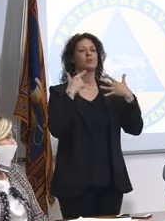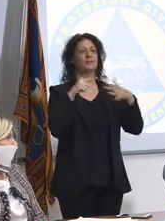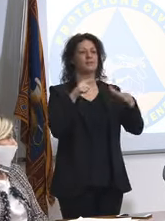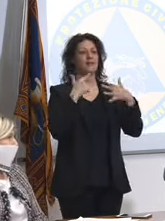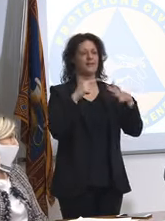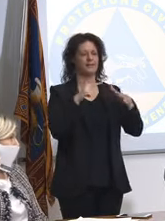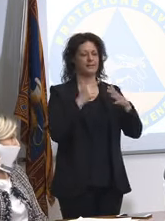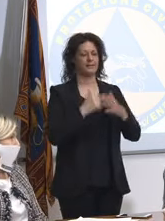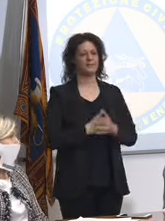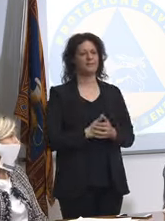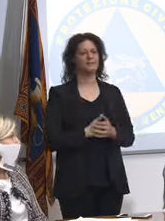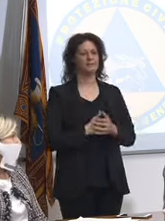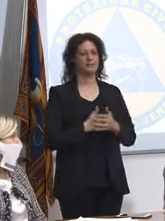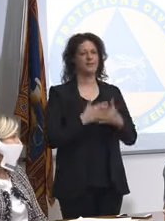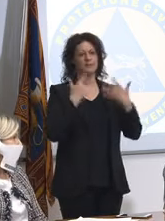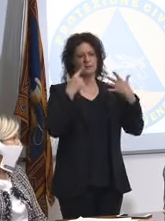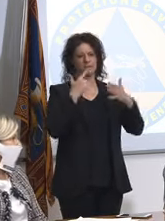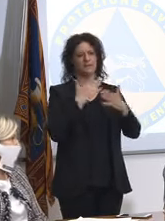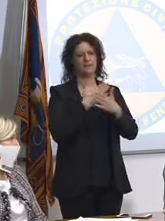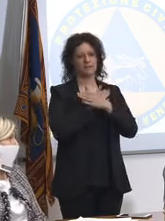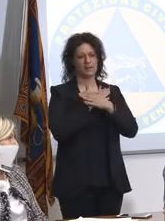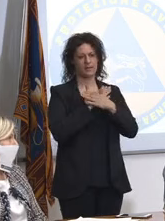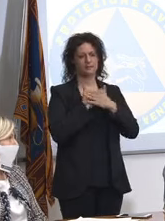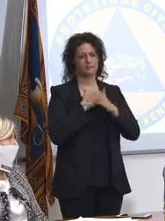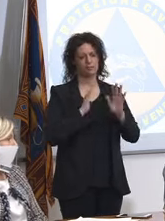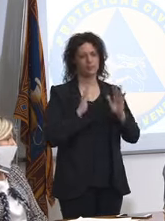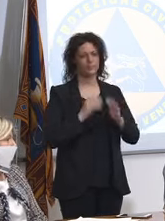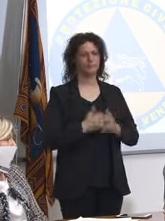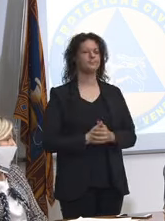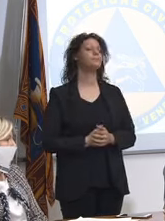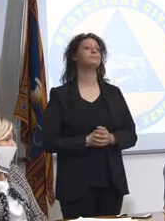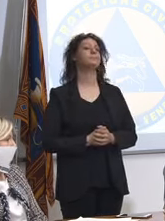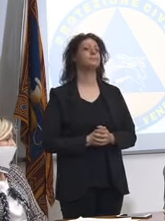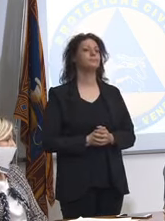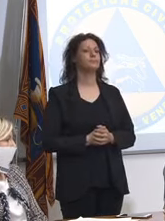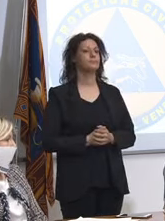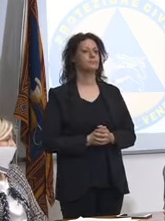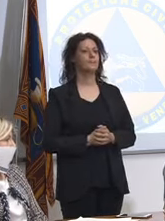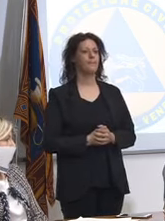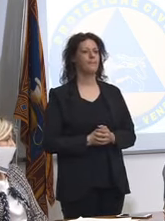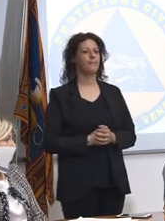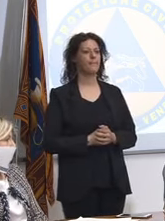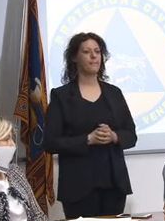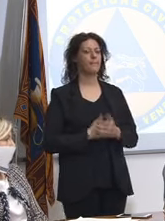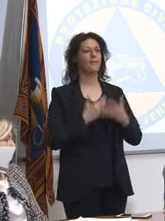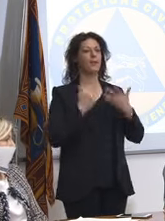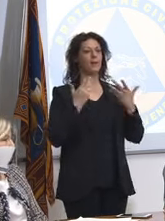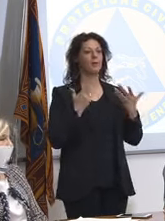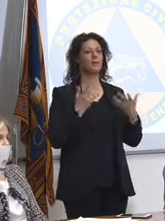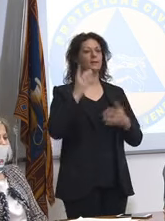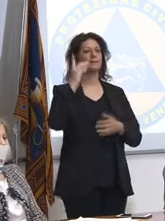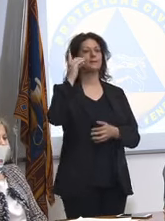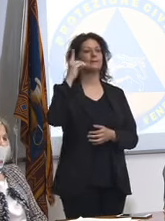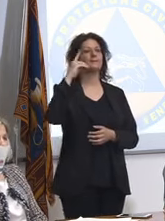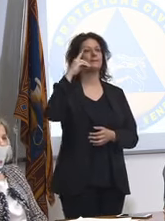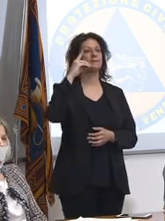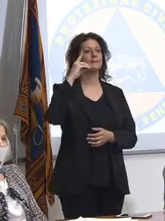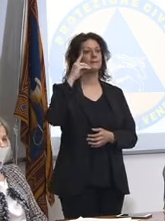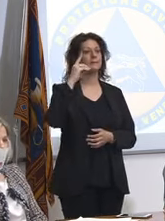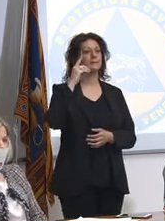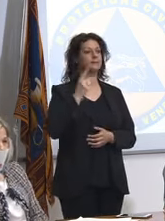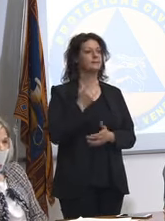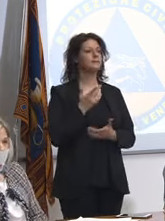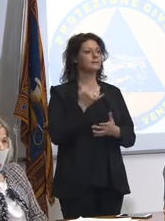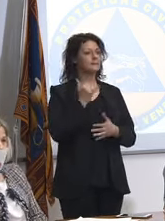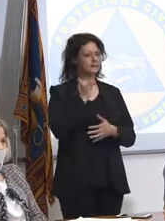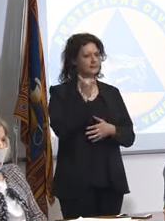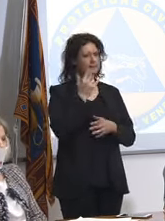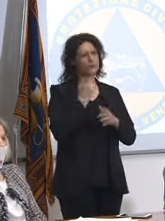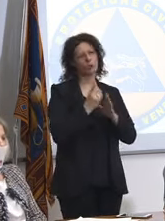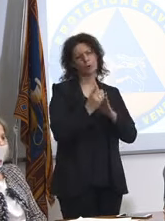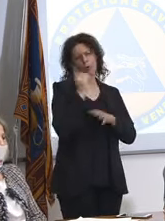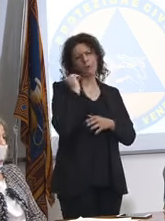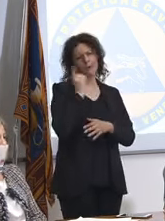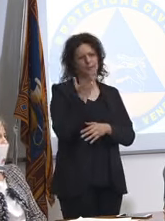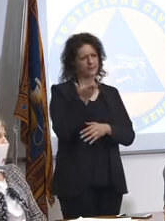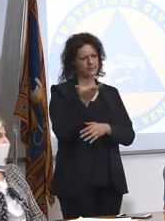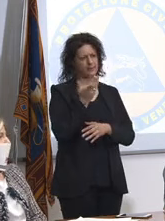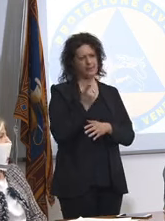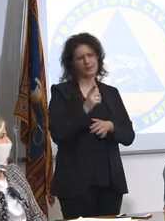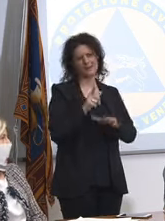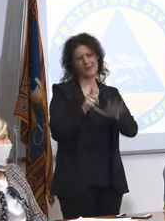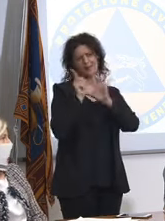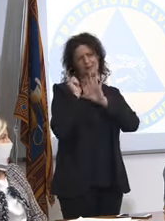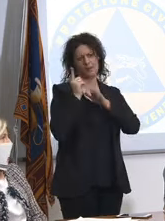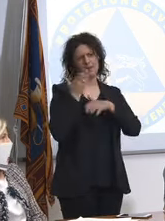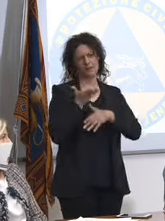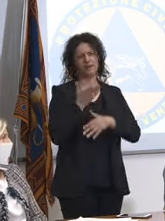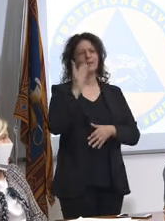17, poi abbiamo aperto il 18. Sì. Prevede che... Sì, è quello della scorsa domenica, per capirci, una settimana